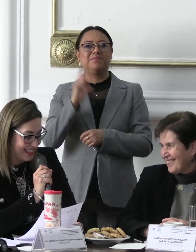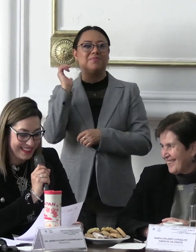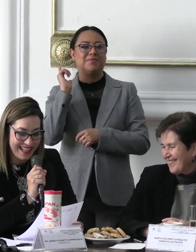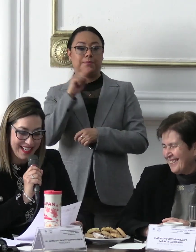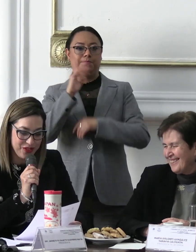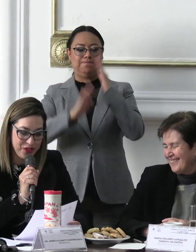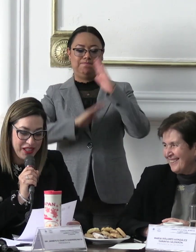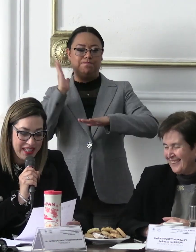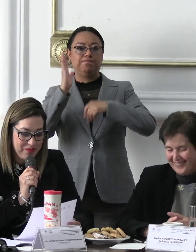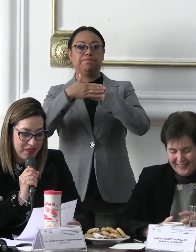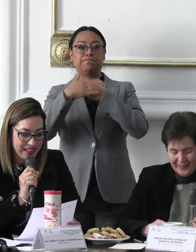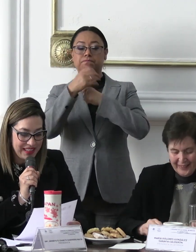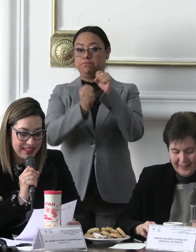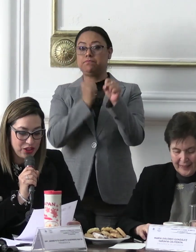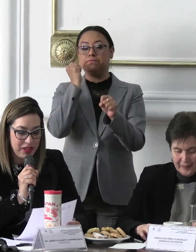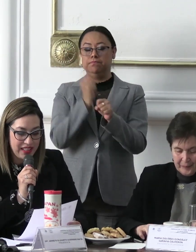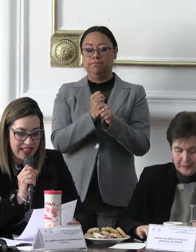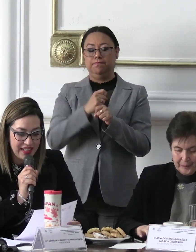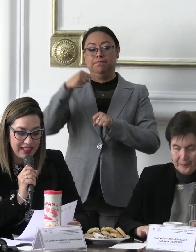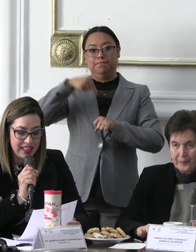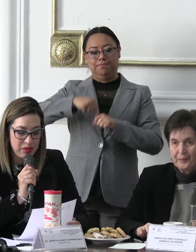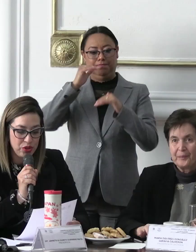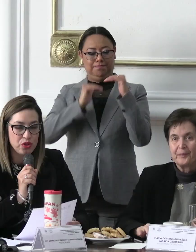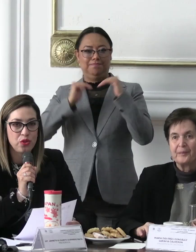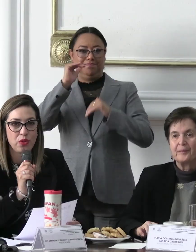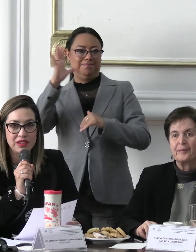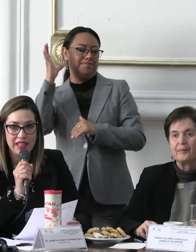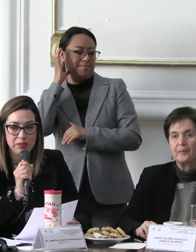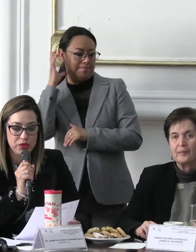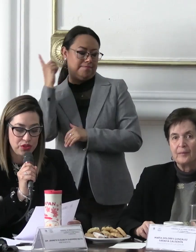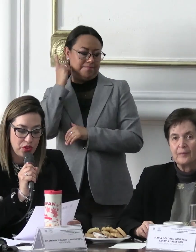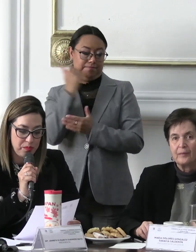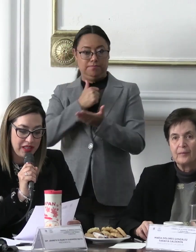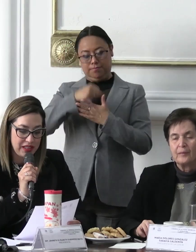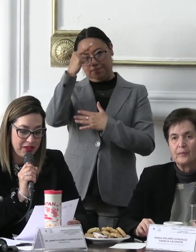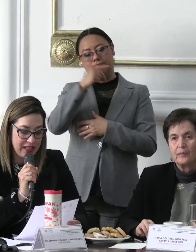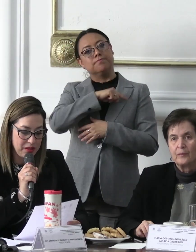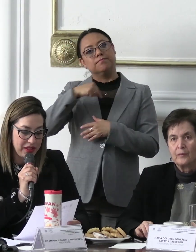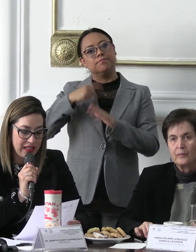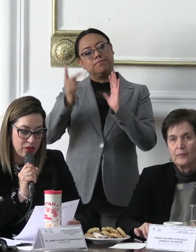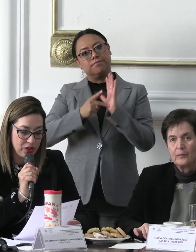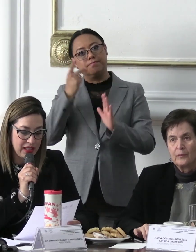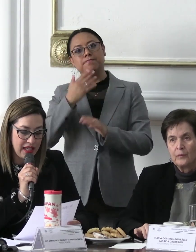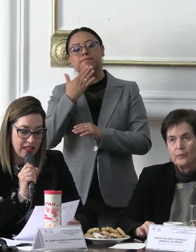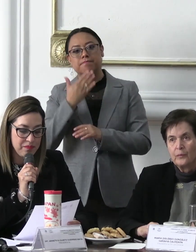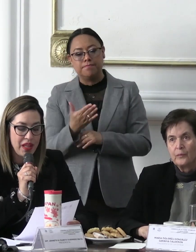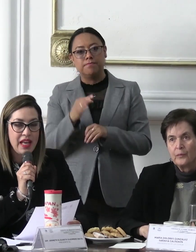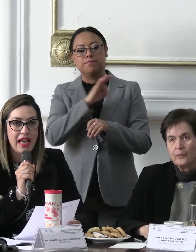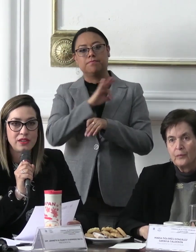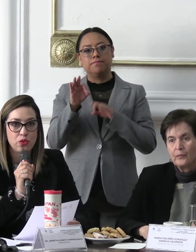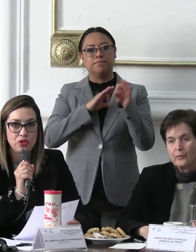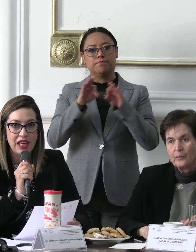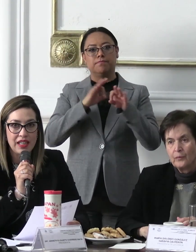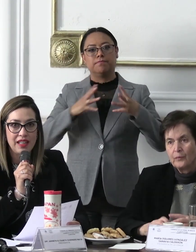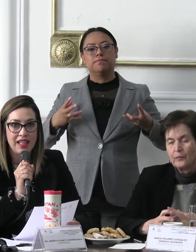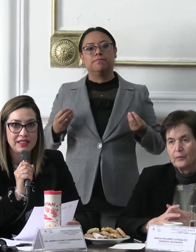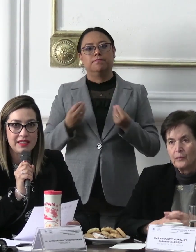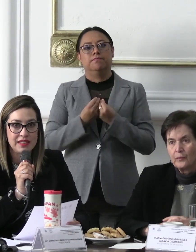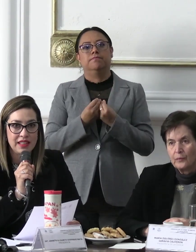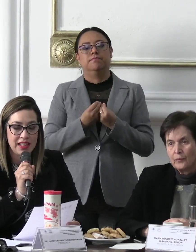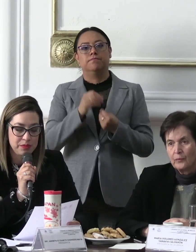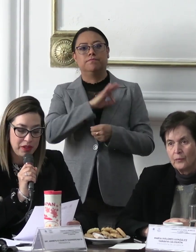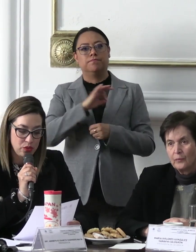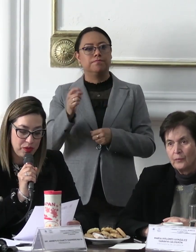el siguiente año. Desde esta soberanía reiteramos nuestra disposición para trabajar de manera coordinada, escuchar